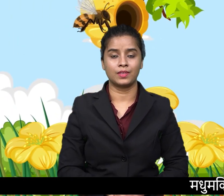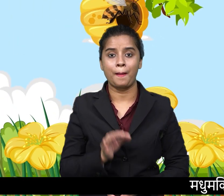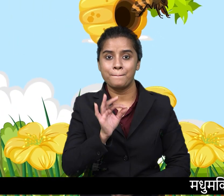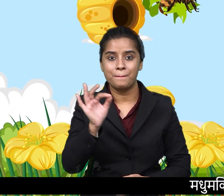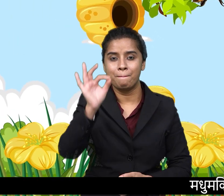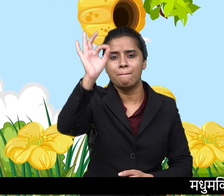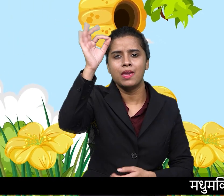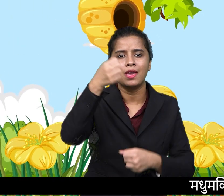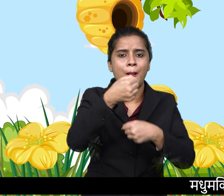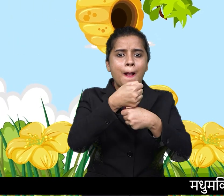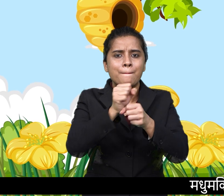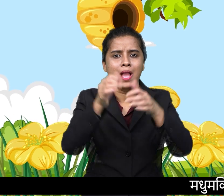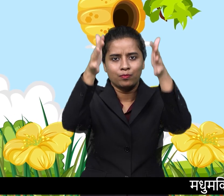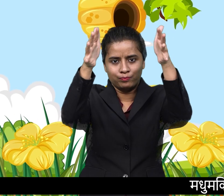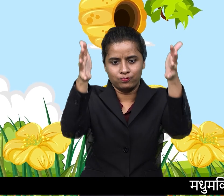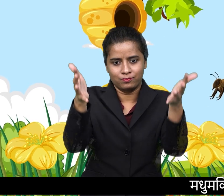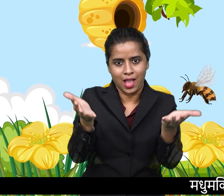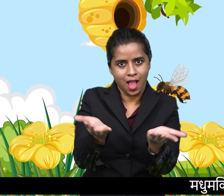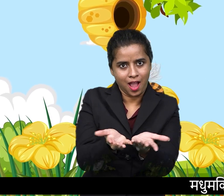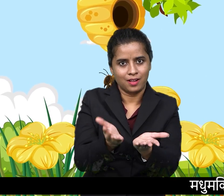मधुमक्खियां छत्ता बनाती है,